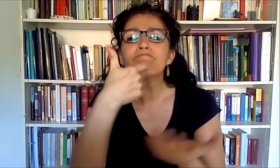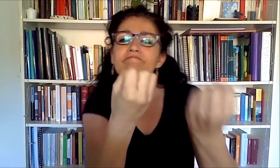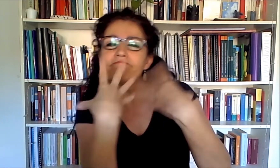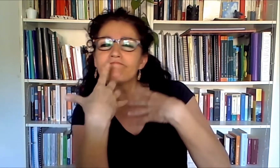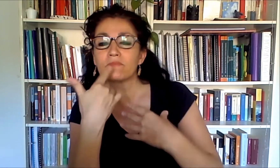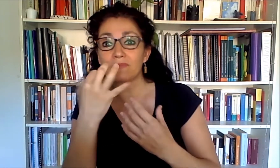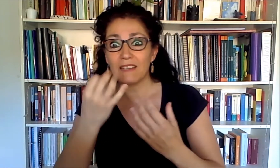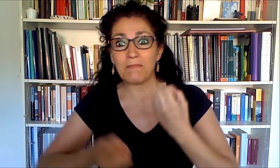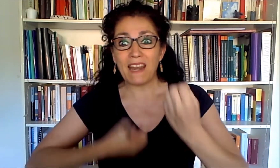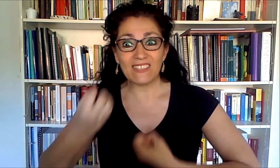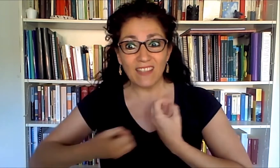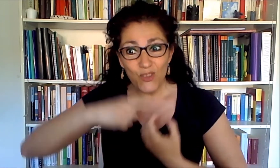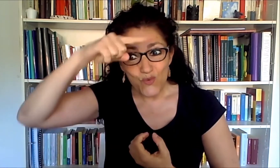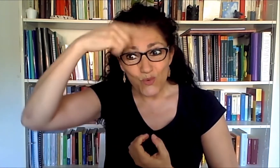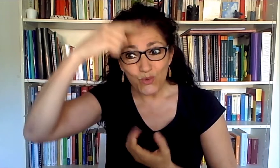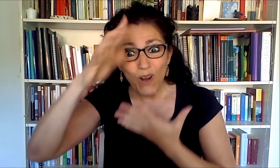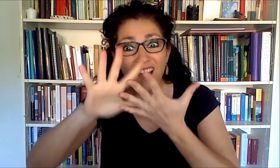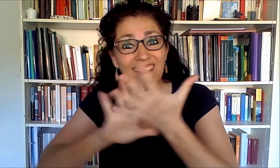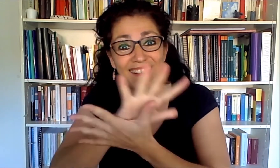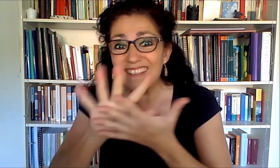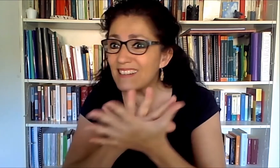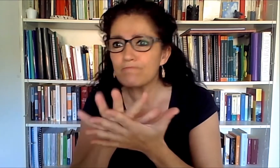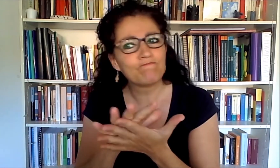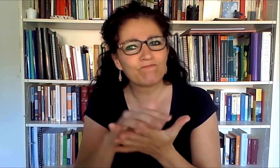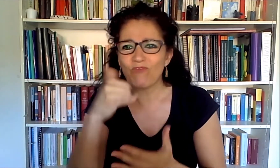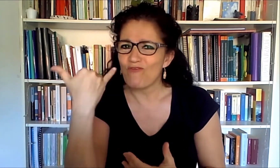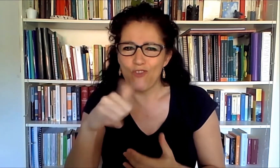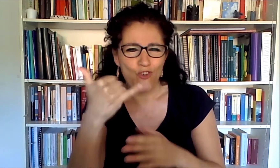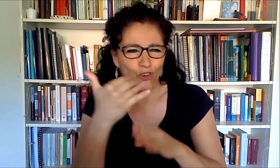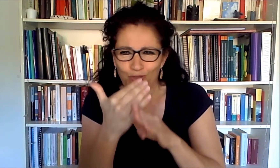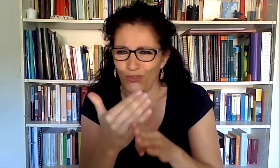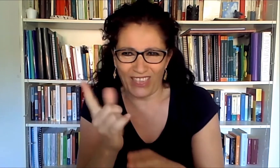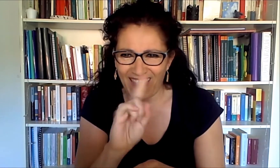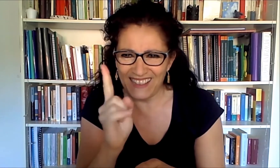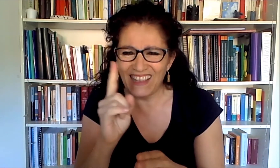española, ora derivadas de la lengua asignada, ora de traducciones de la lengua oral.